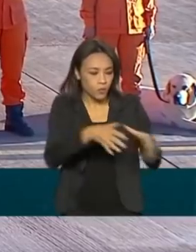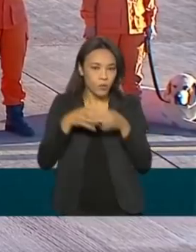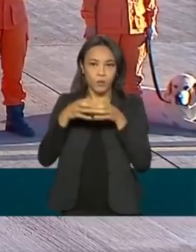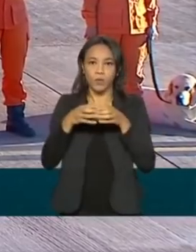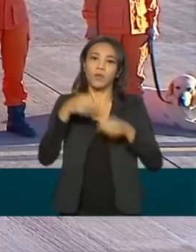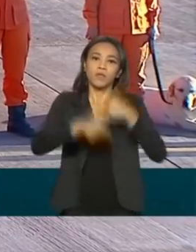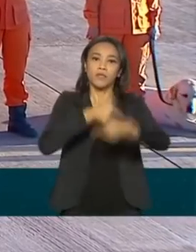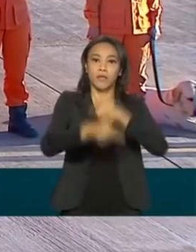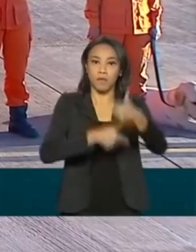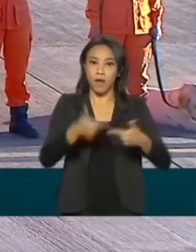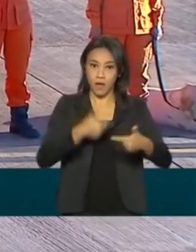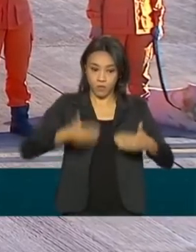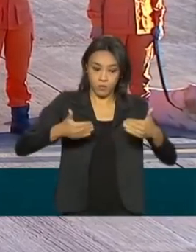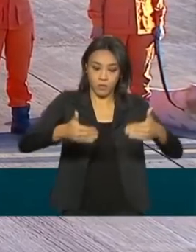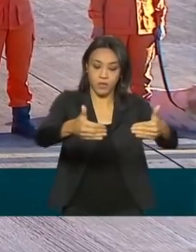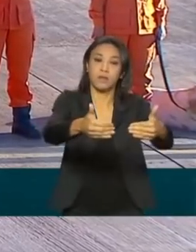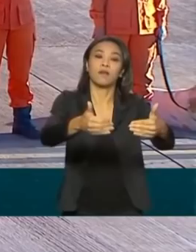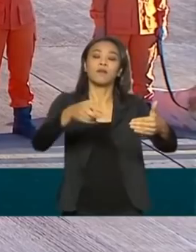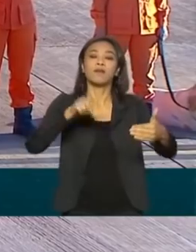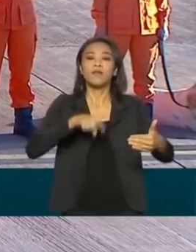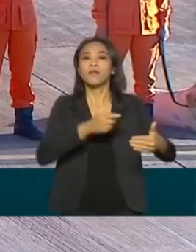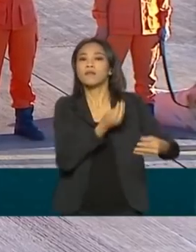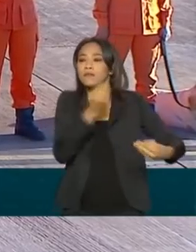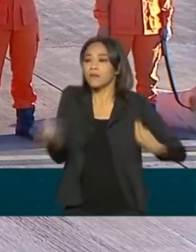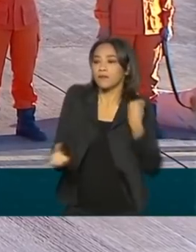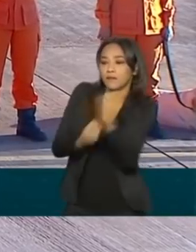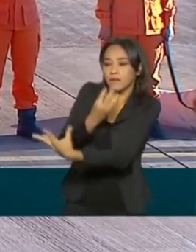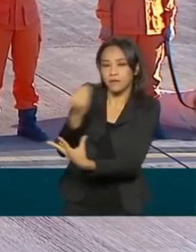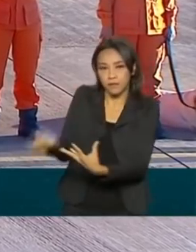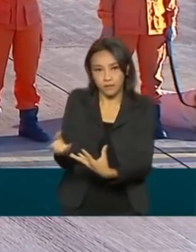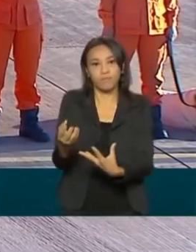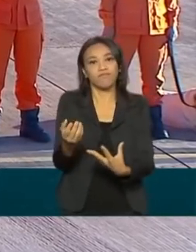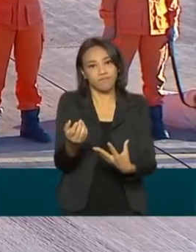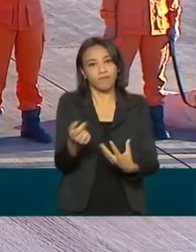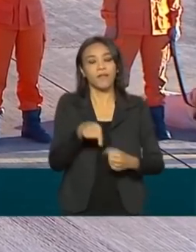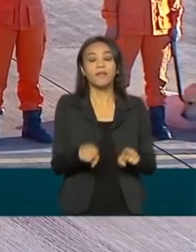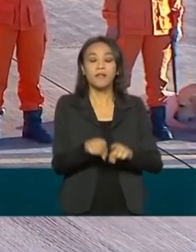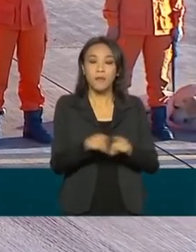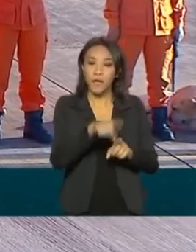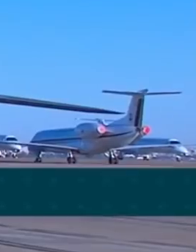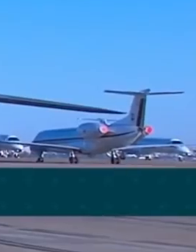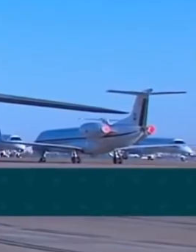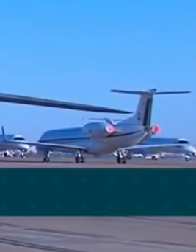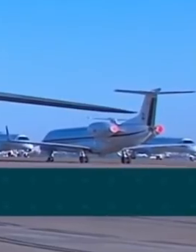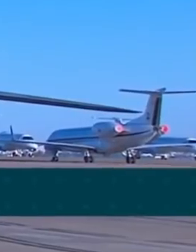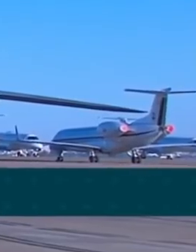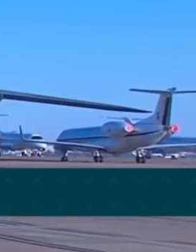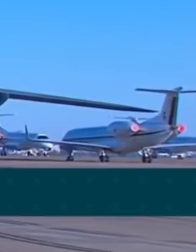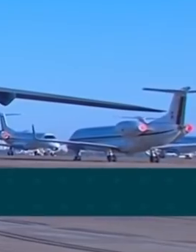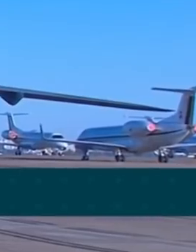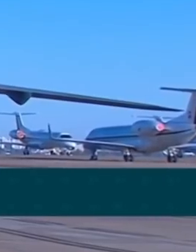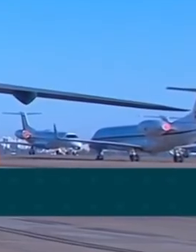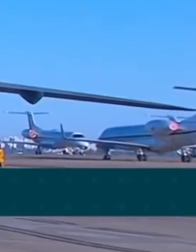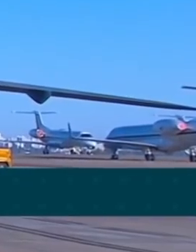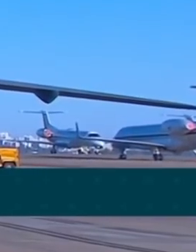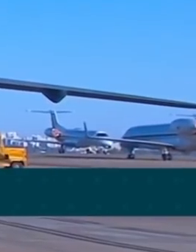o Brasil liderou a missão de estabilização das Nações Unidas no Haiti mobilizada de 2004 até 2017 Para apoiar